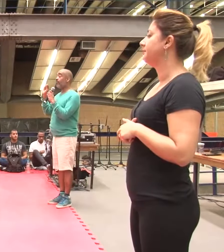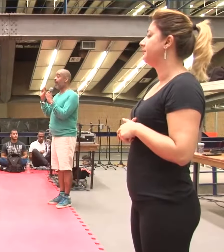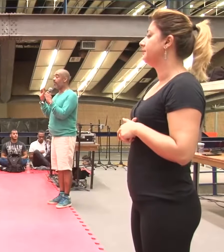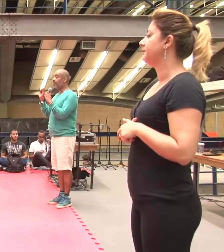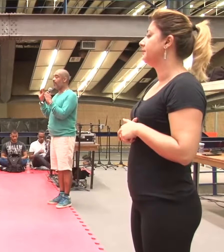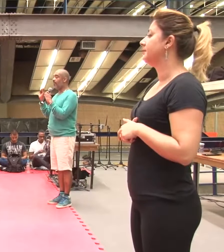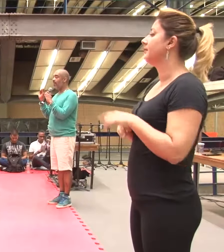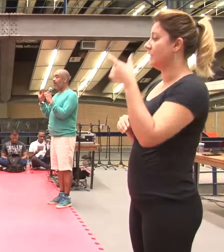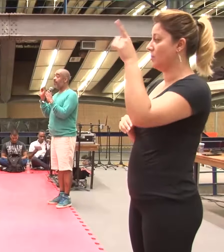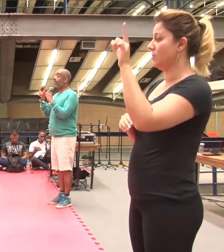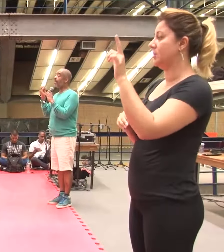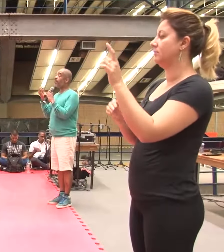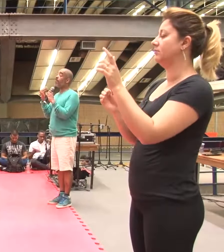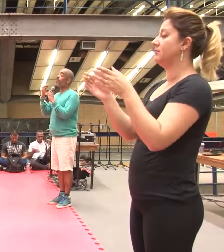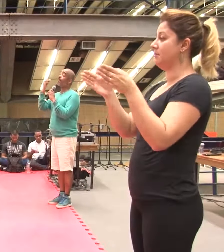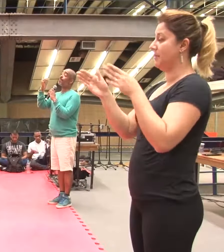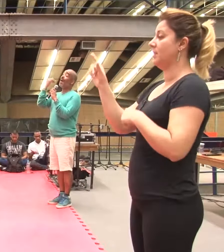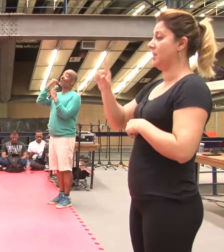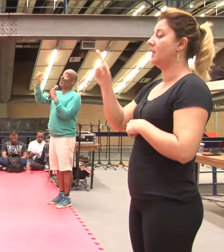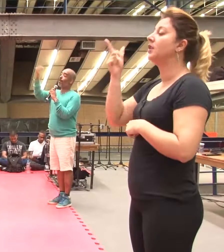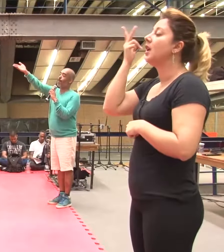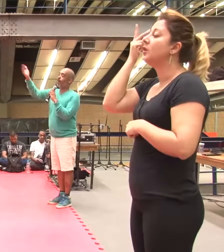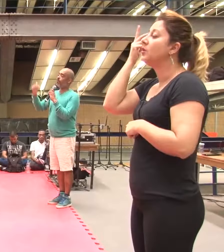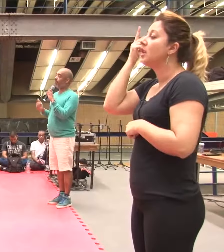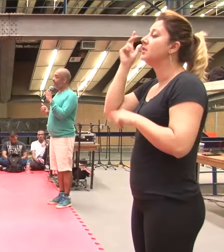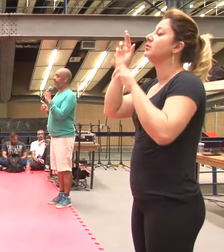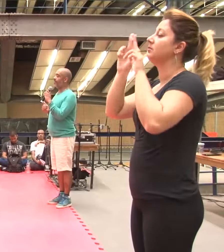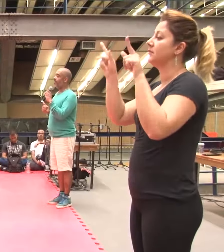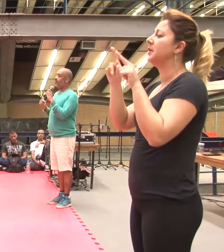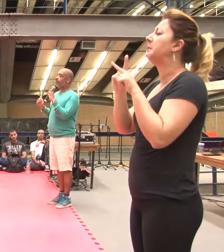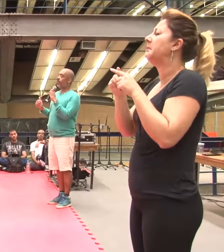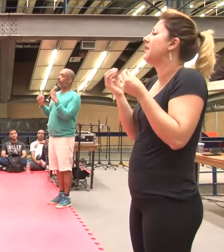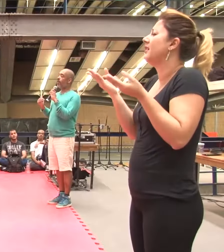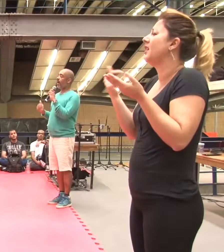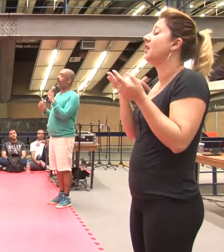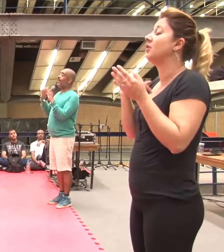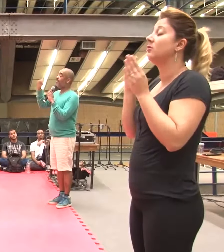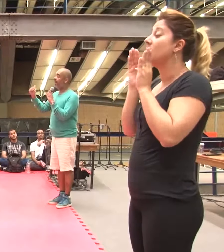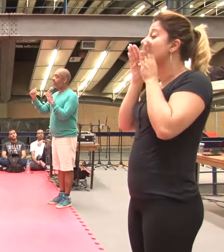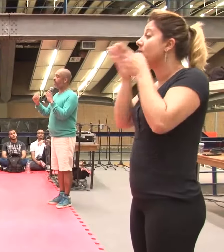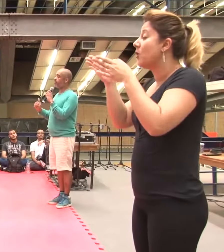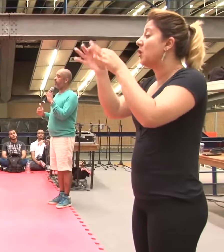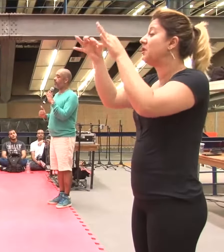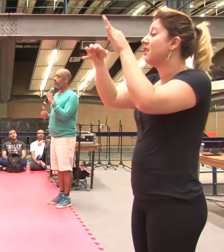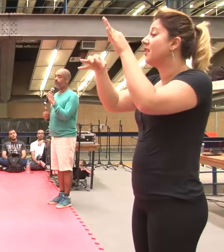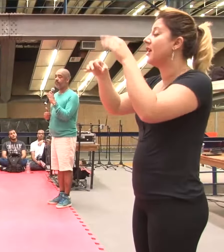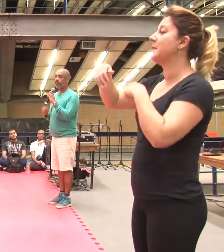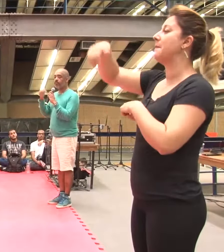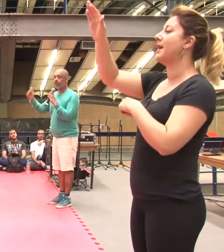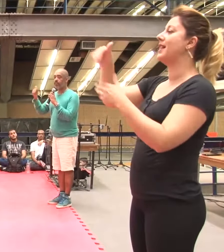E naturalismo não. Para que eu vou me ater ao papel de parede? Se eu posso focar nas